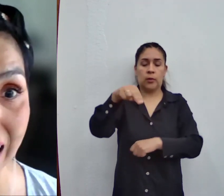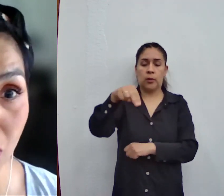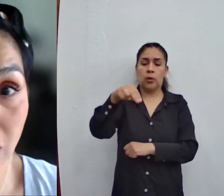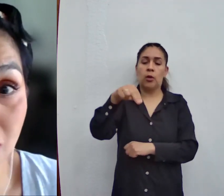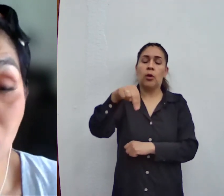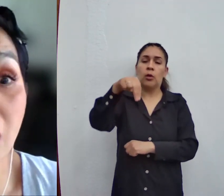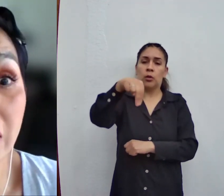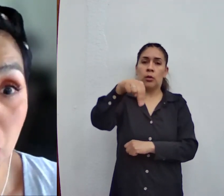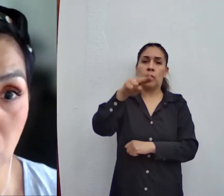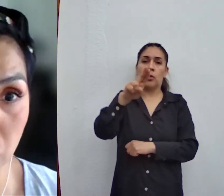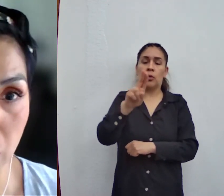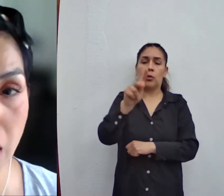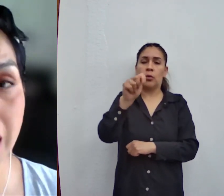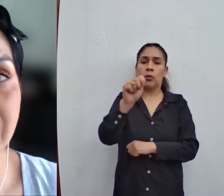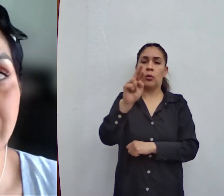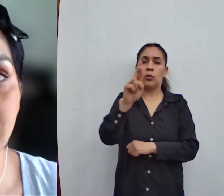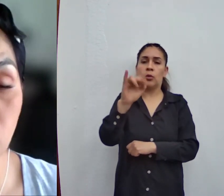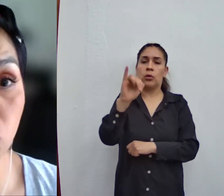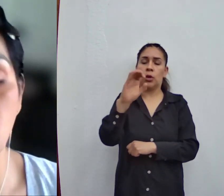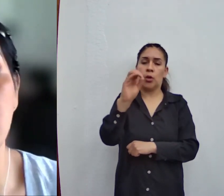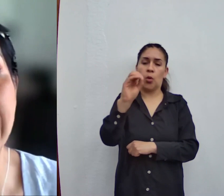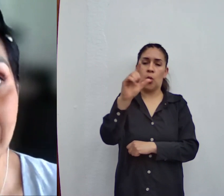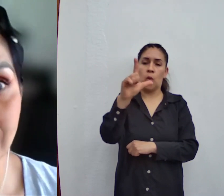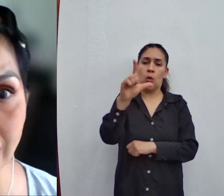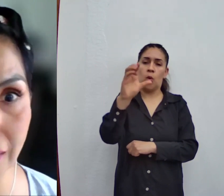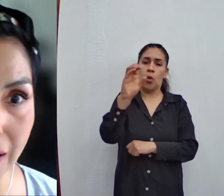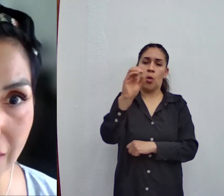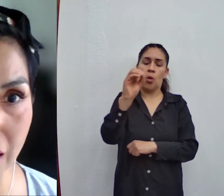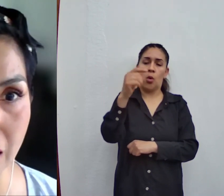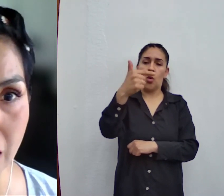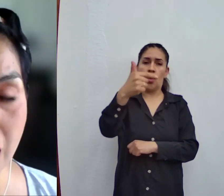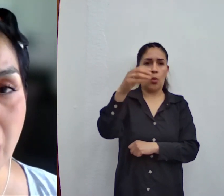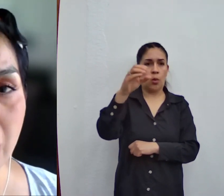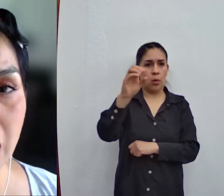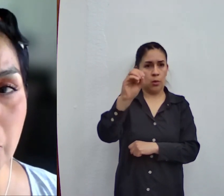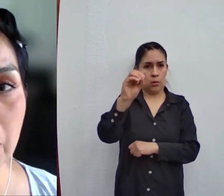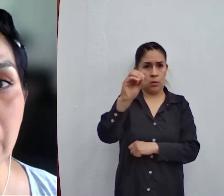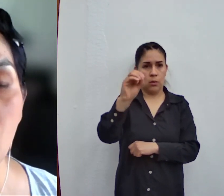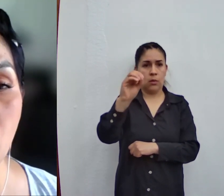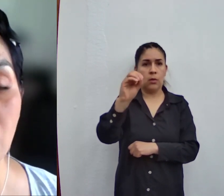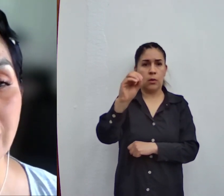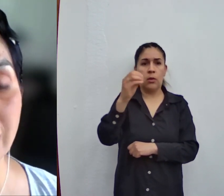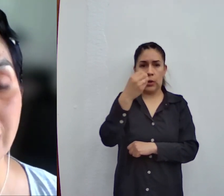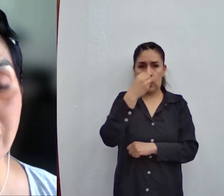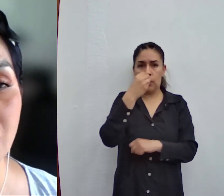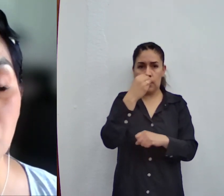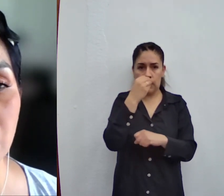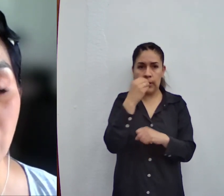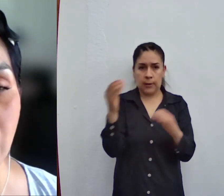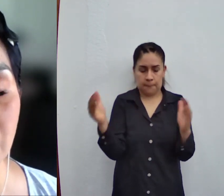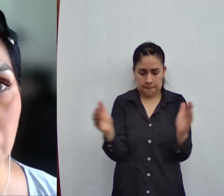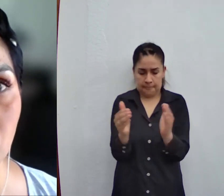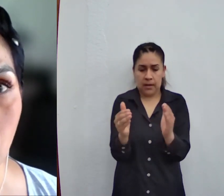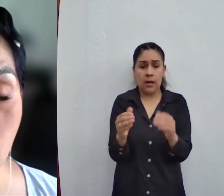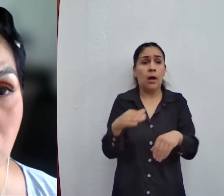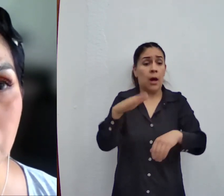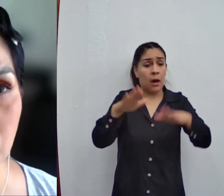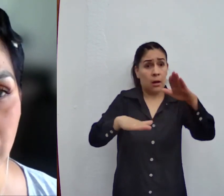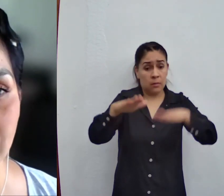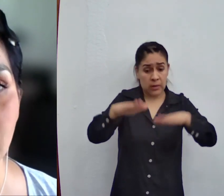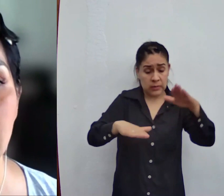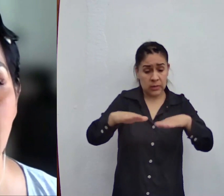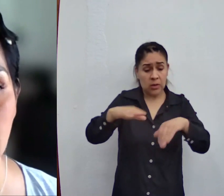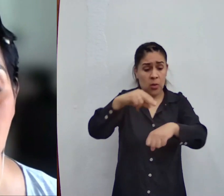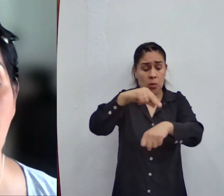general no saben de nutrición e incluso ni les interesa. pero sí es un aspecto